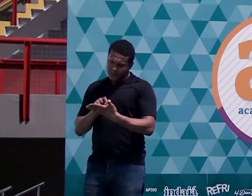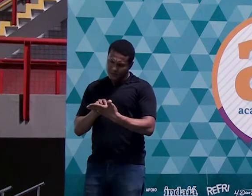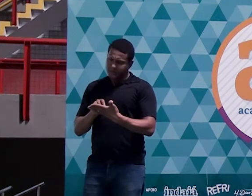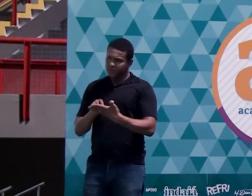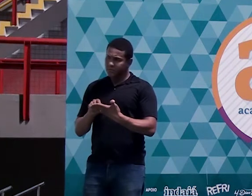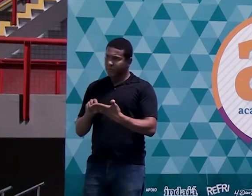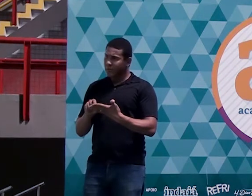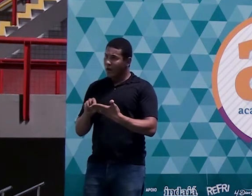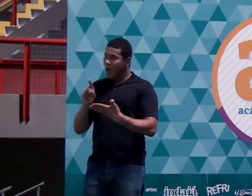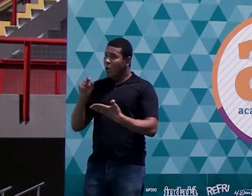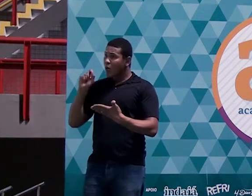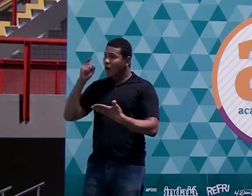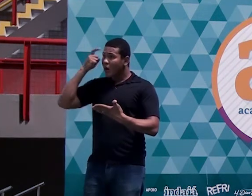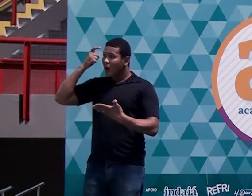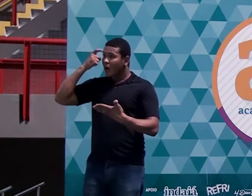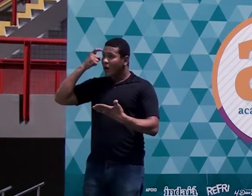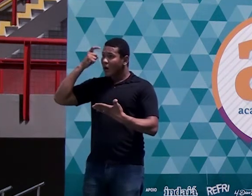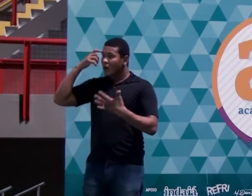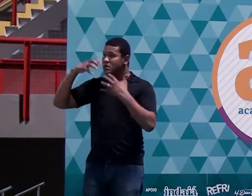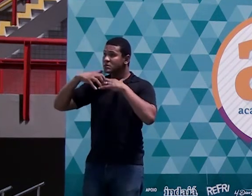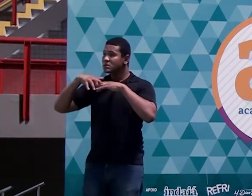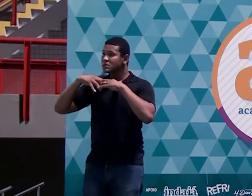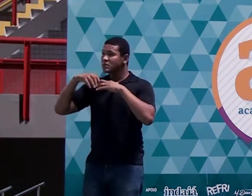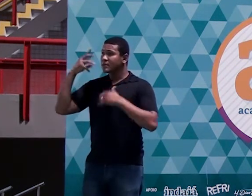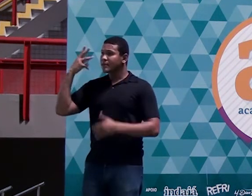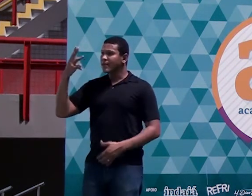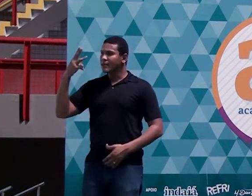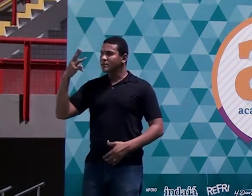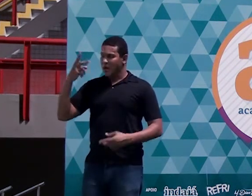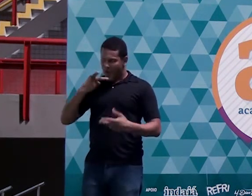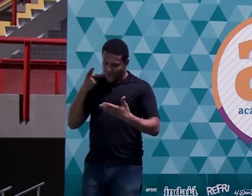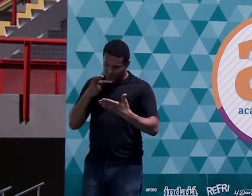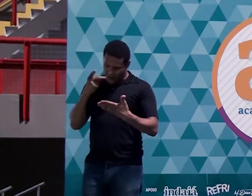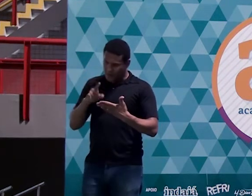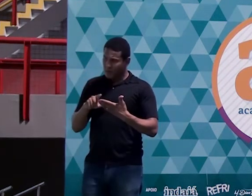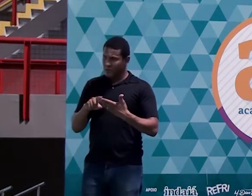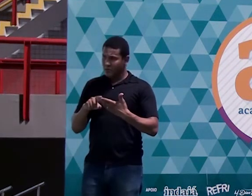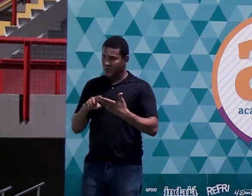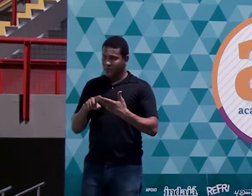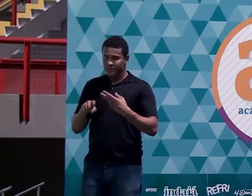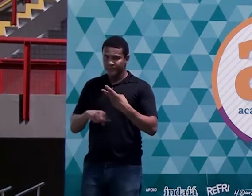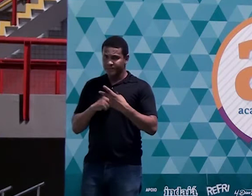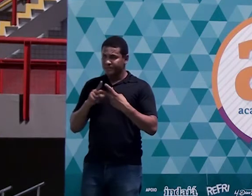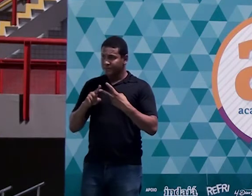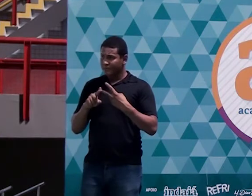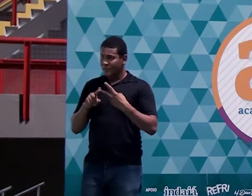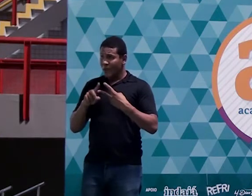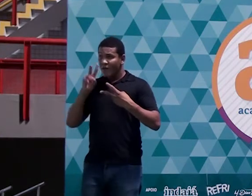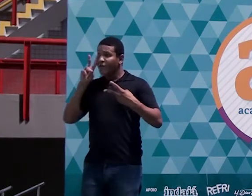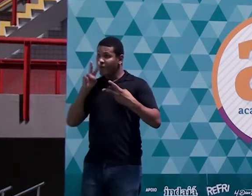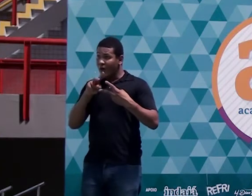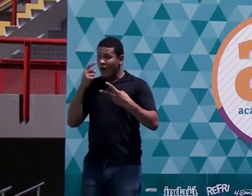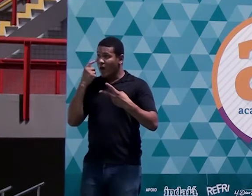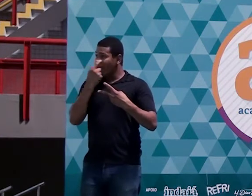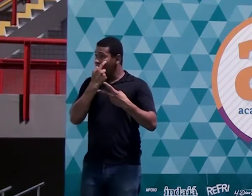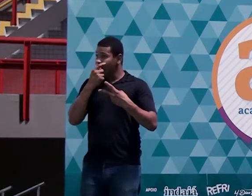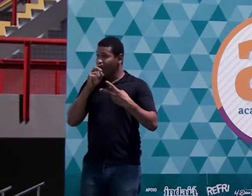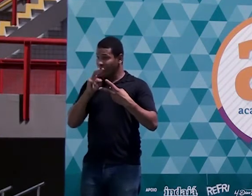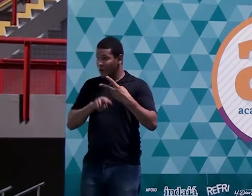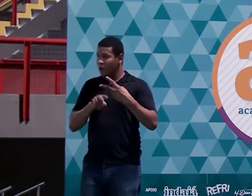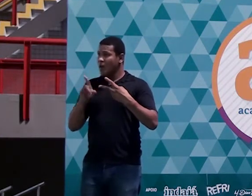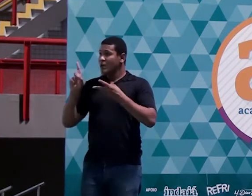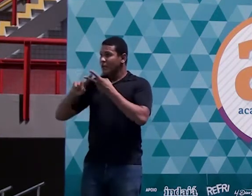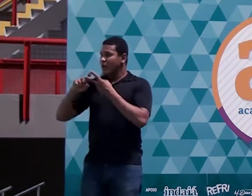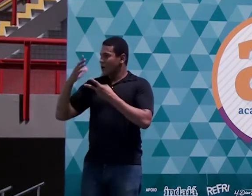Você está exercitando quantas áreas do seu cérebro? 3. A fala. Você está vendo o texto e você está